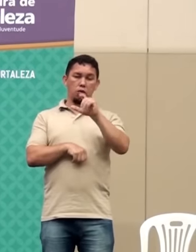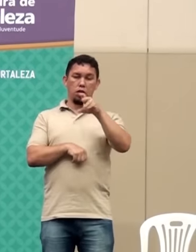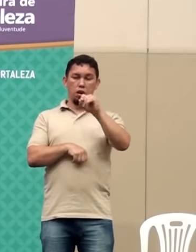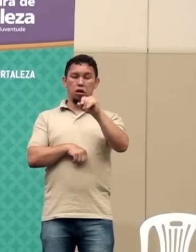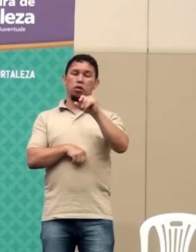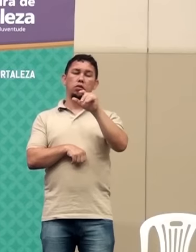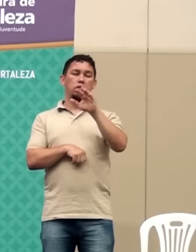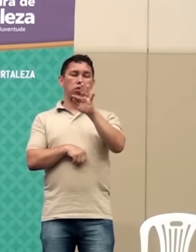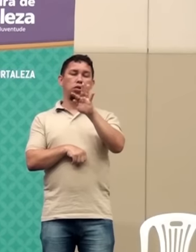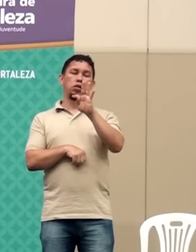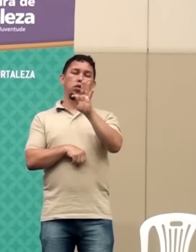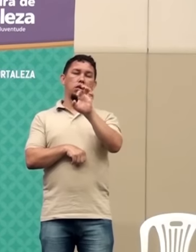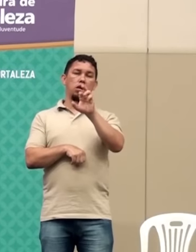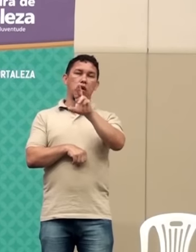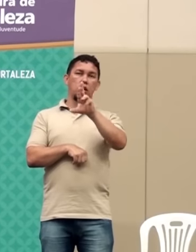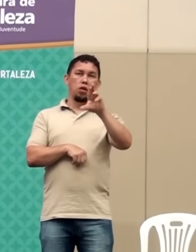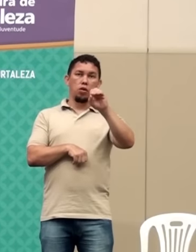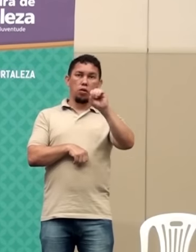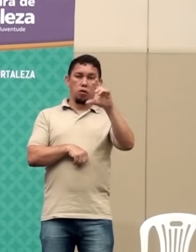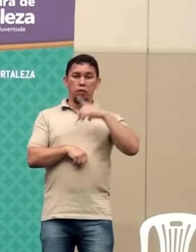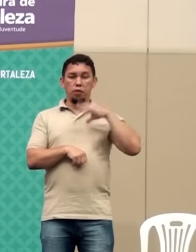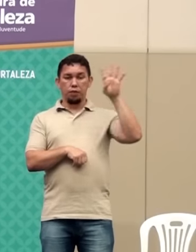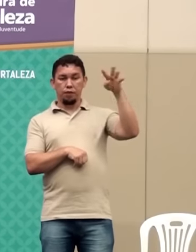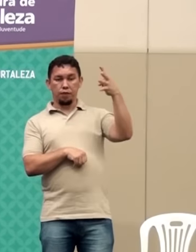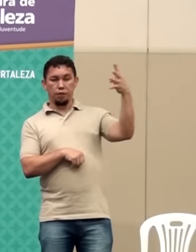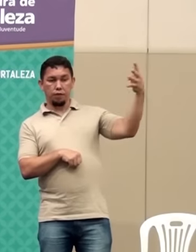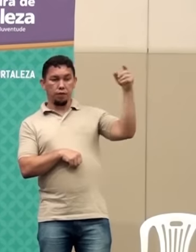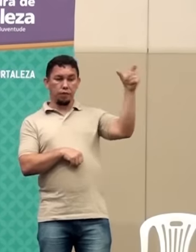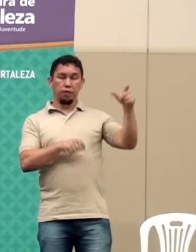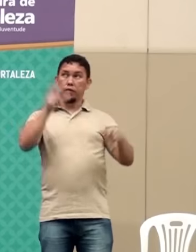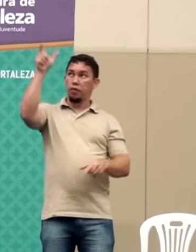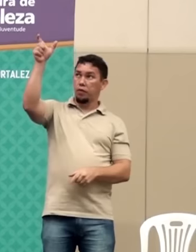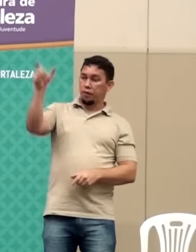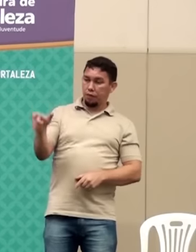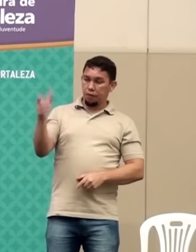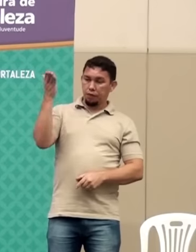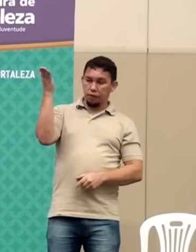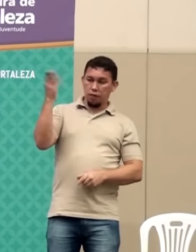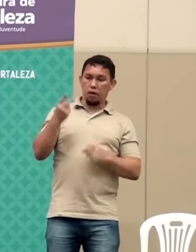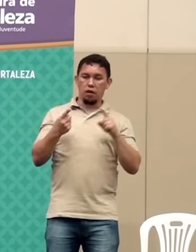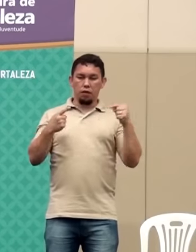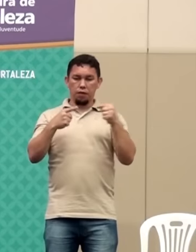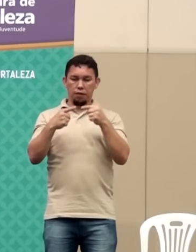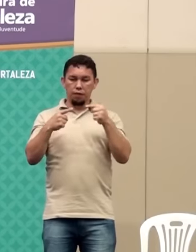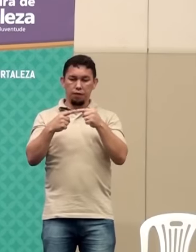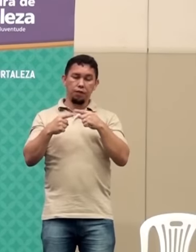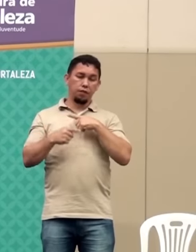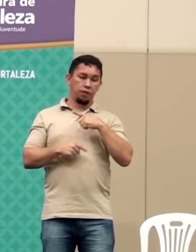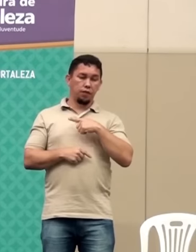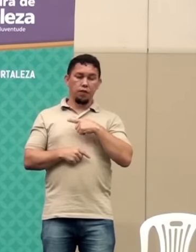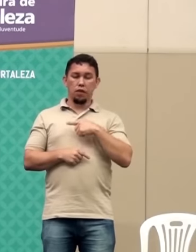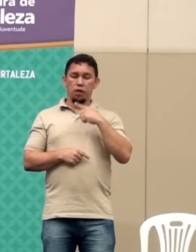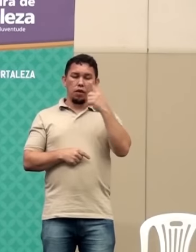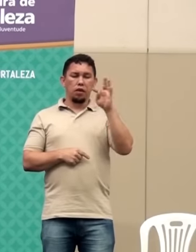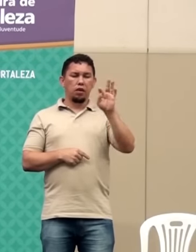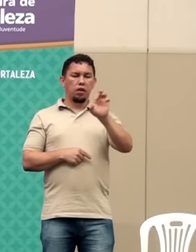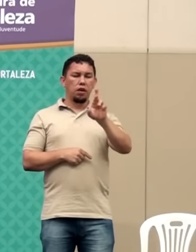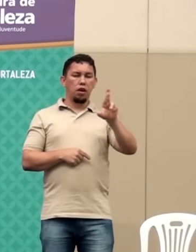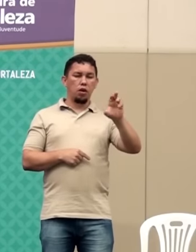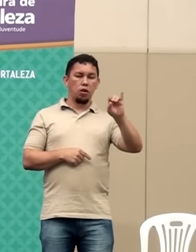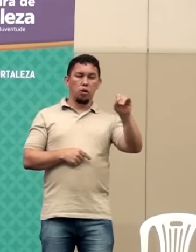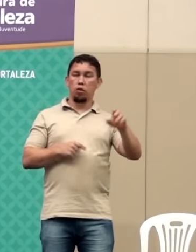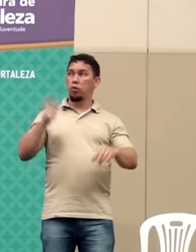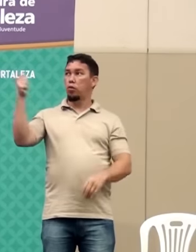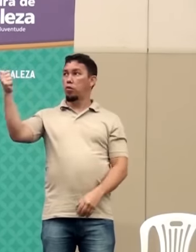metais alcalinos? Lá da esquerda da tabela periódica. Quem são os metais alcalinos terrosos? É a segunda coluna